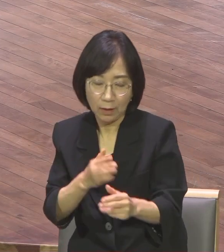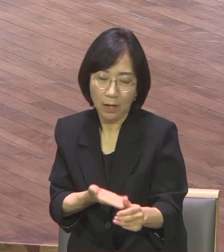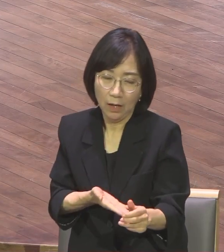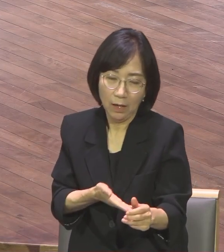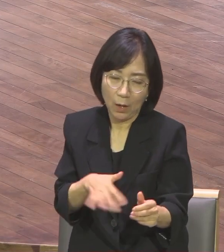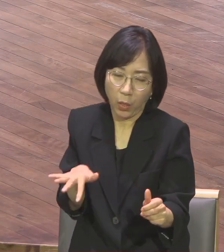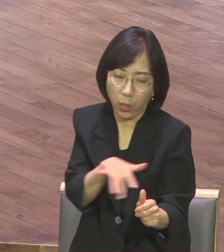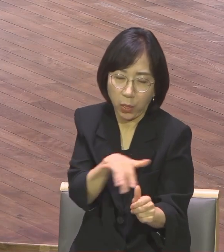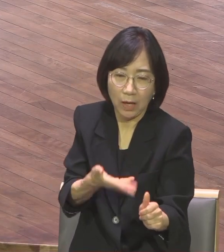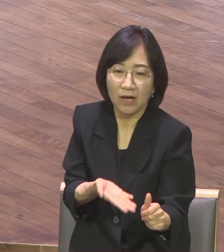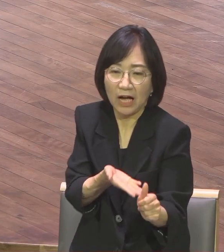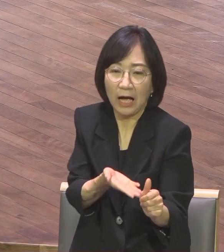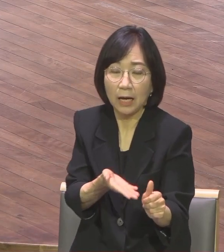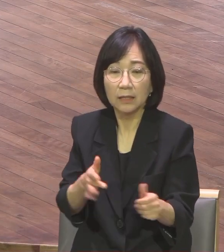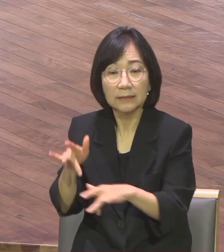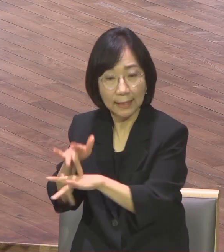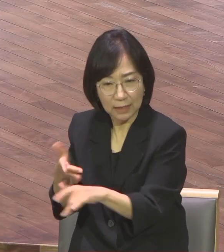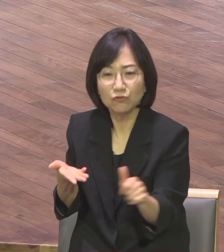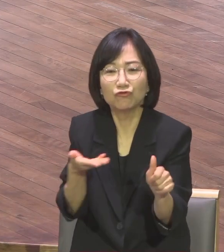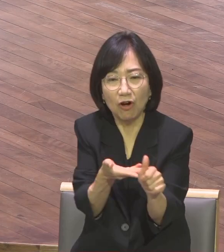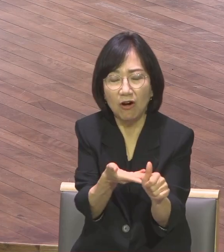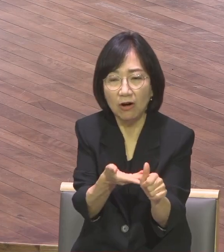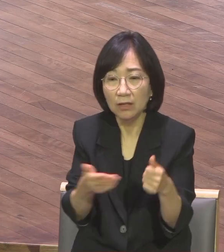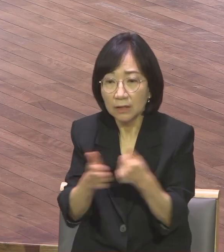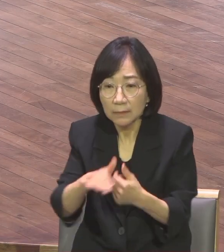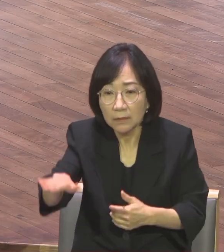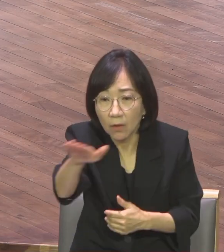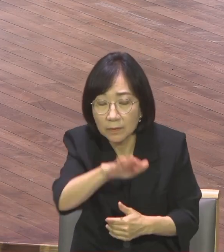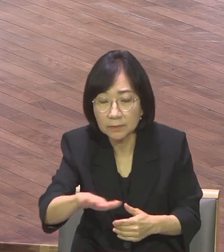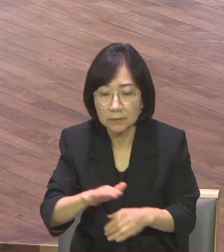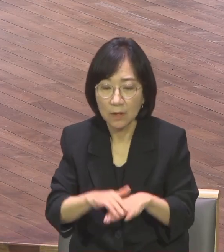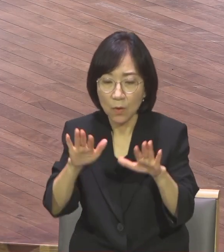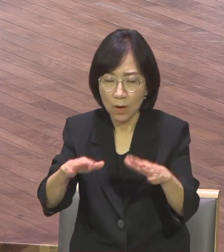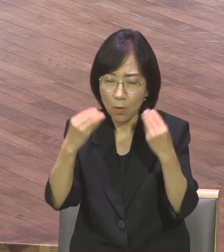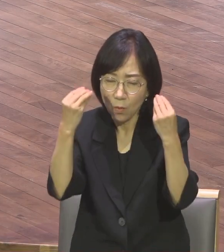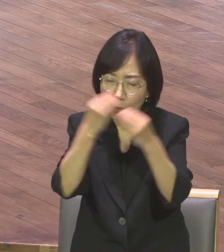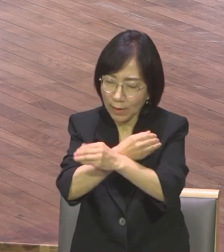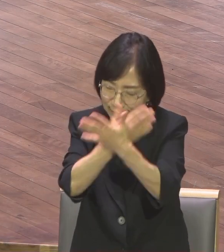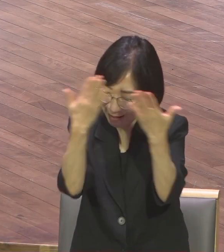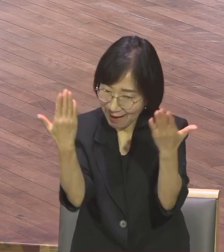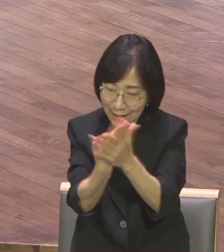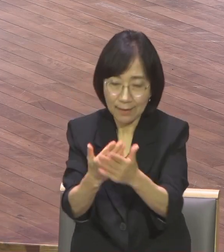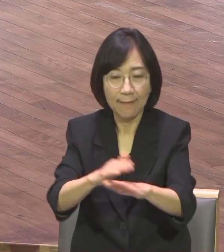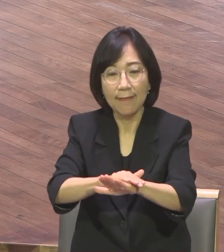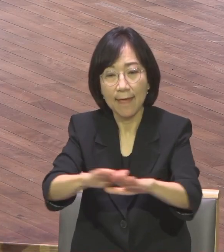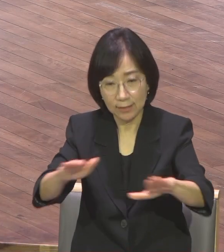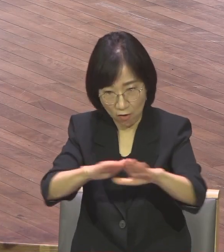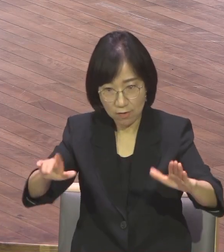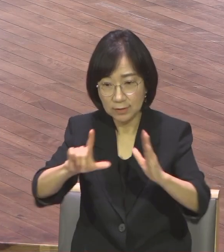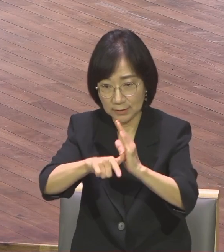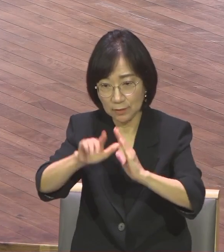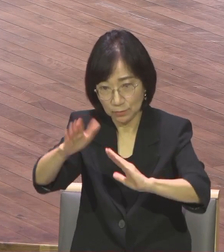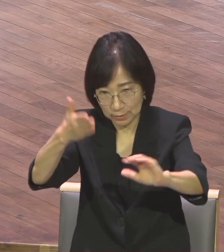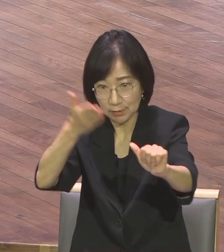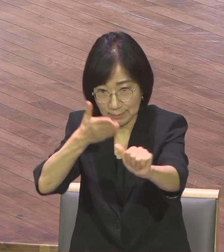성장의 잘못된 오해를 다 풀어버리는 시간 되길 바랍니다.